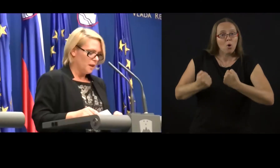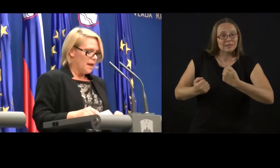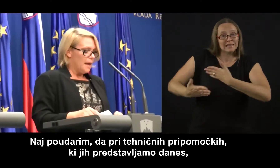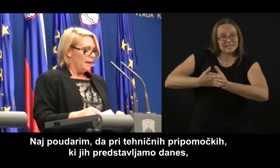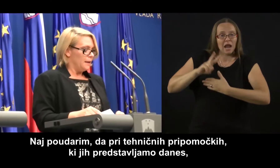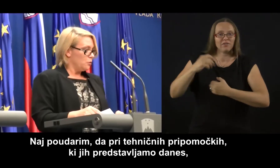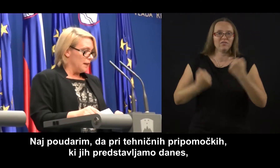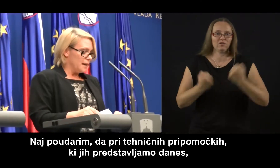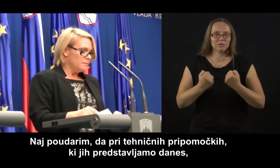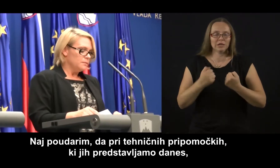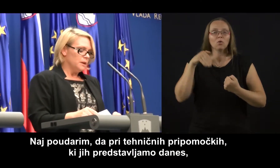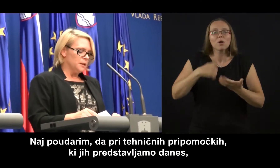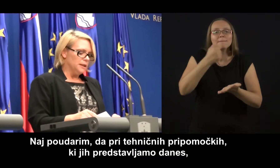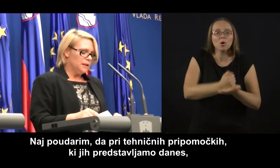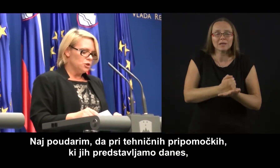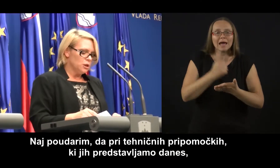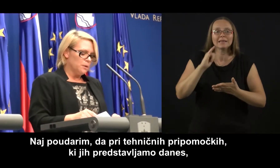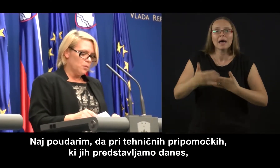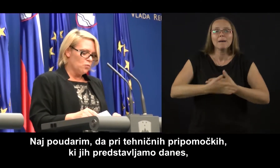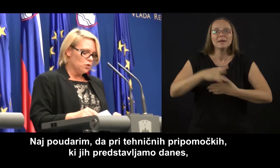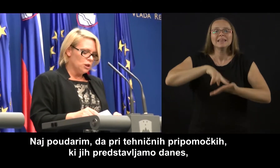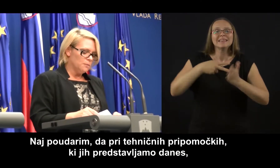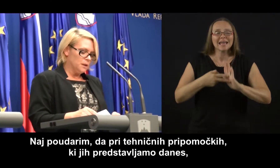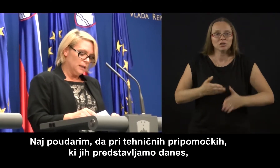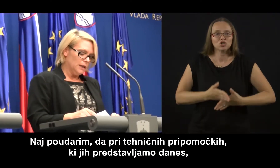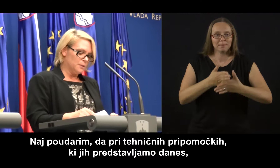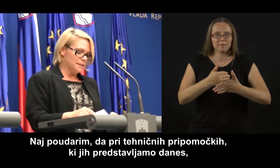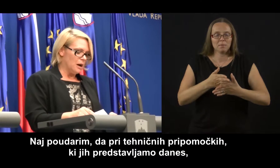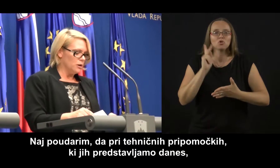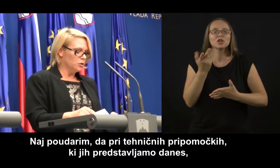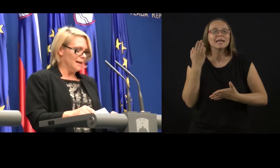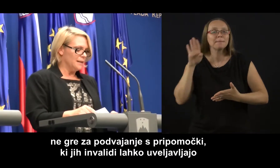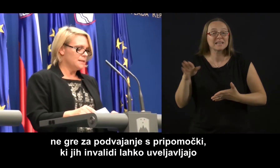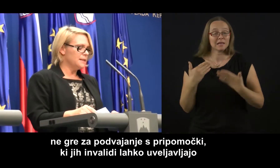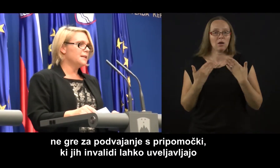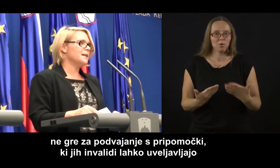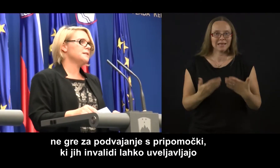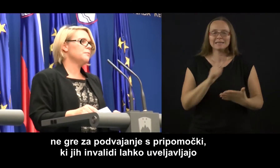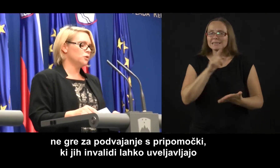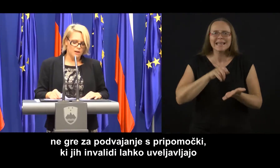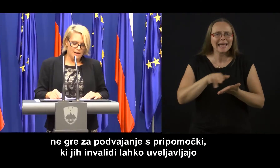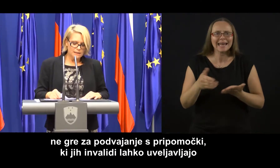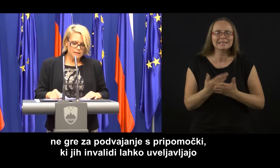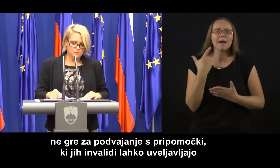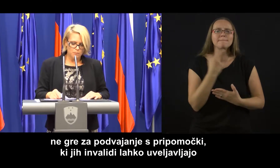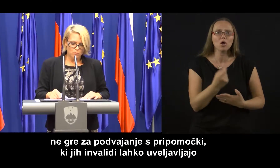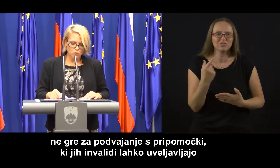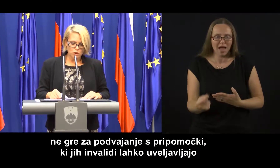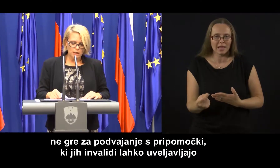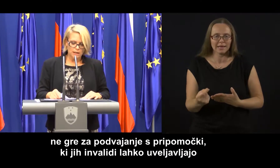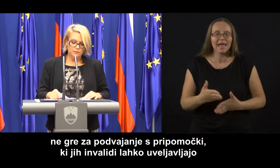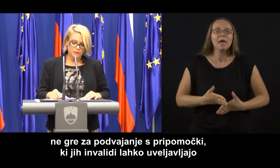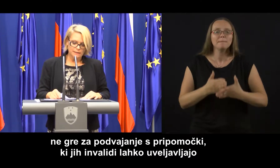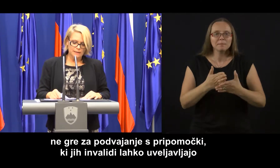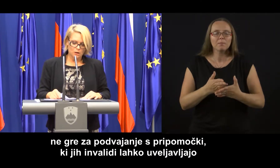vozilu. Naj poudarim, da pri tehničnih pripomočkih, ki jih predstavljamo danes, ne gre za podvajanje s